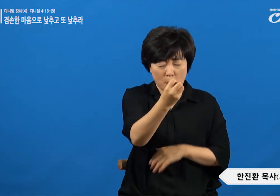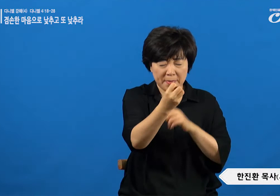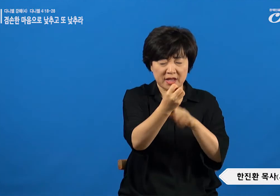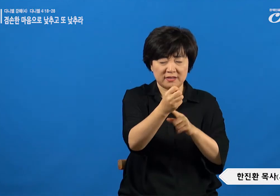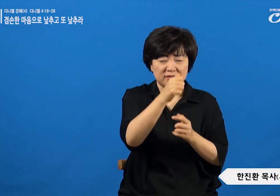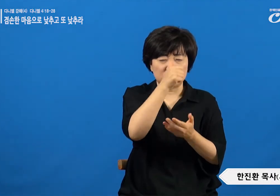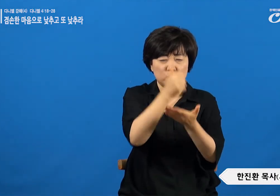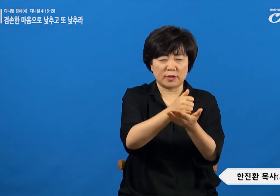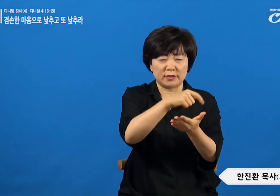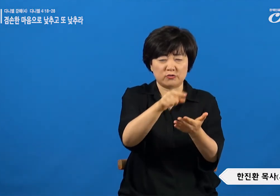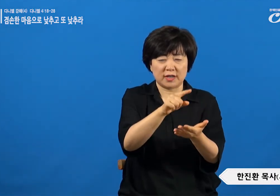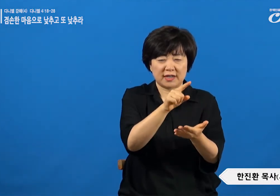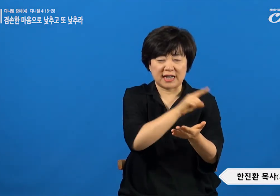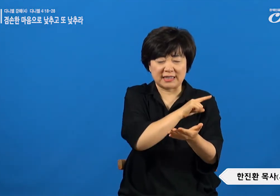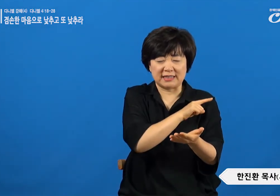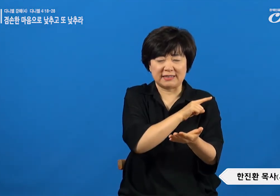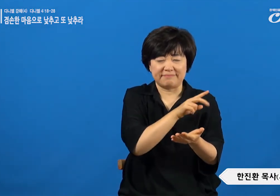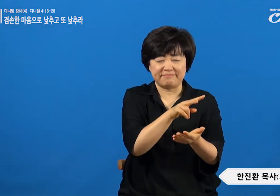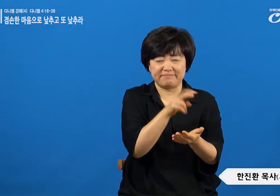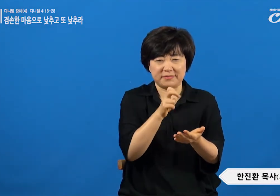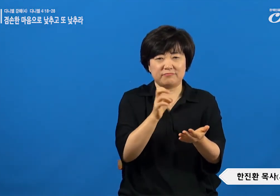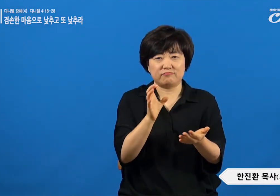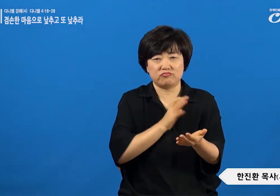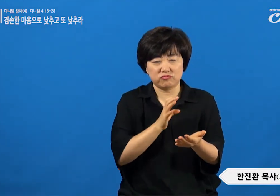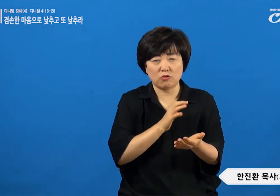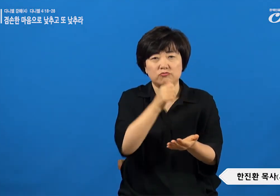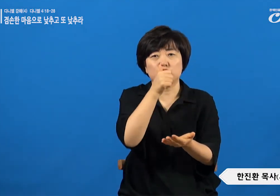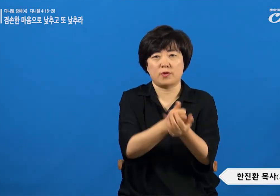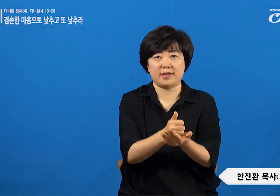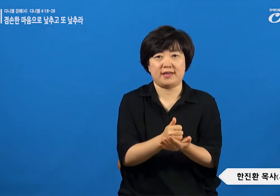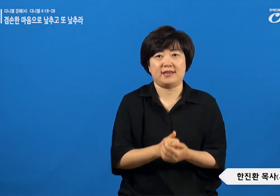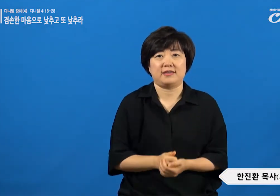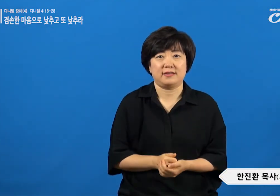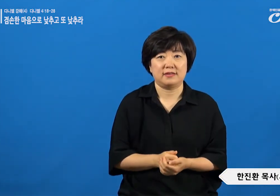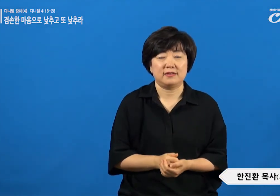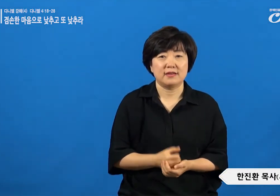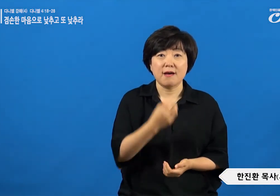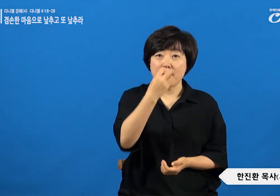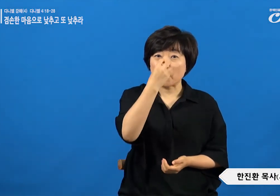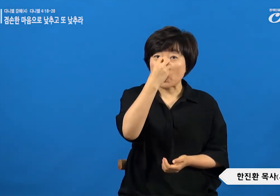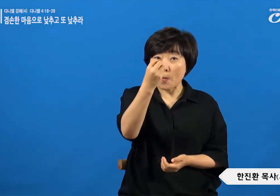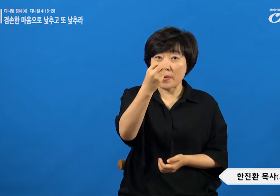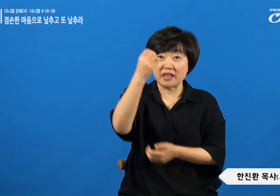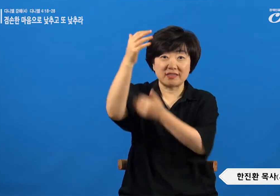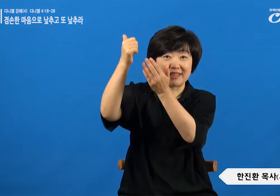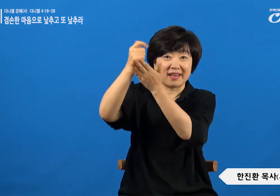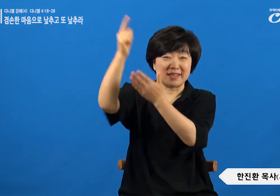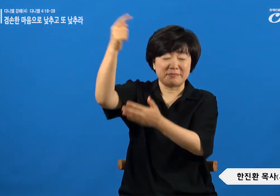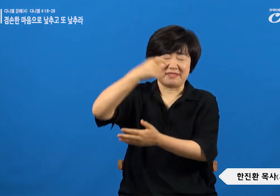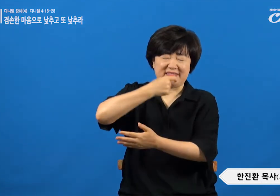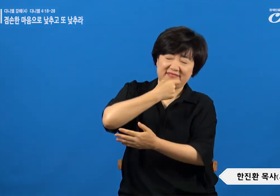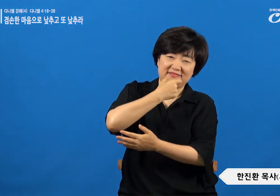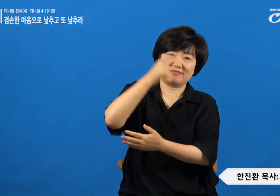중에서도 가장 무서운 죄다 하는 사실입니다. 하나님이 교만을